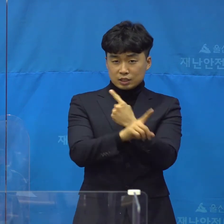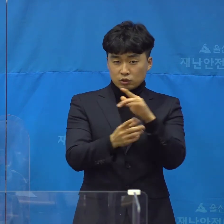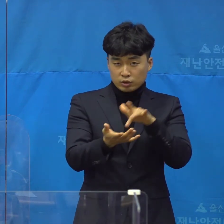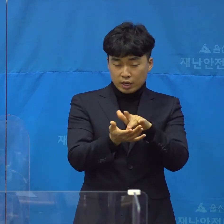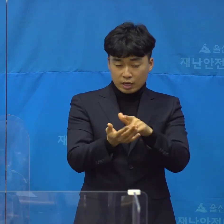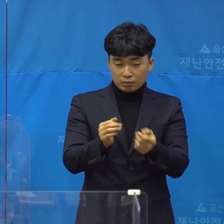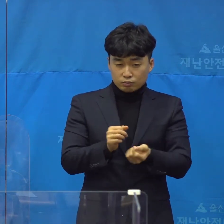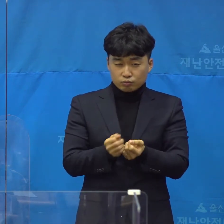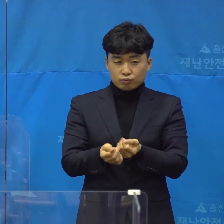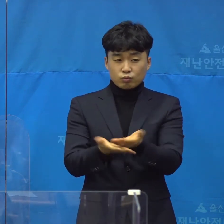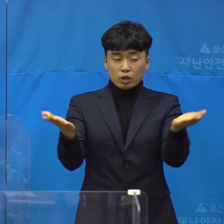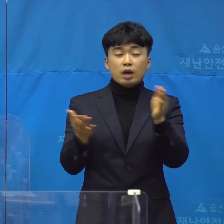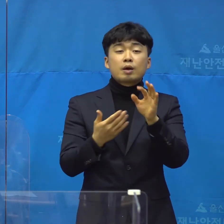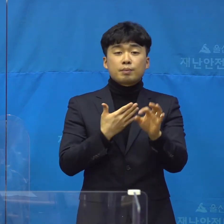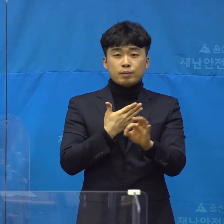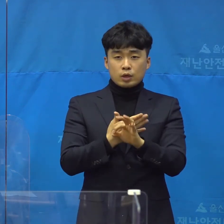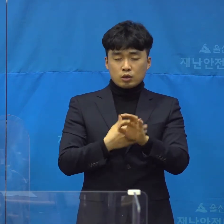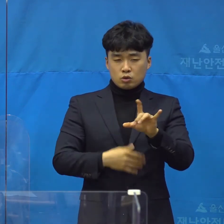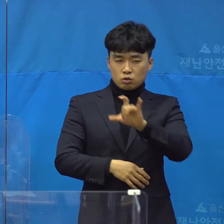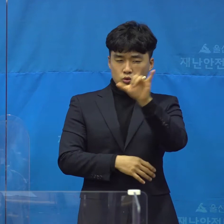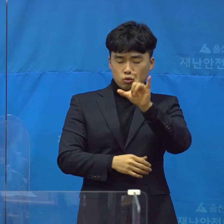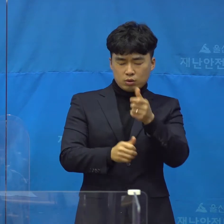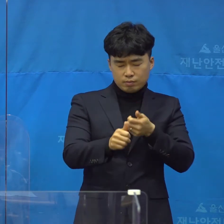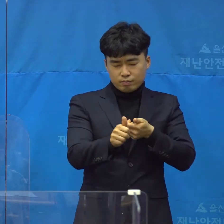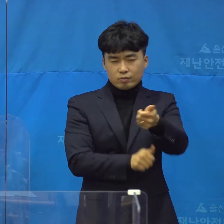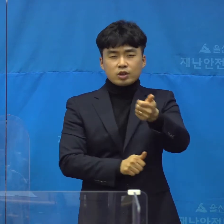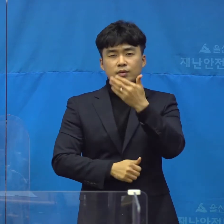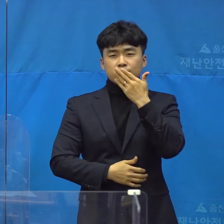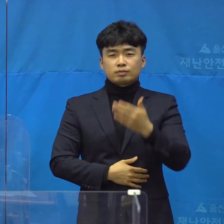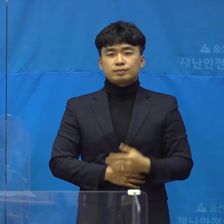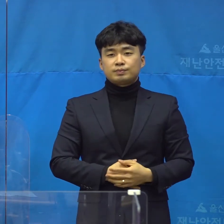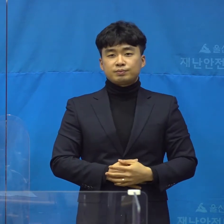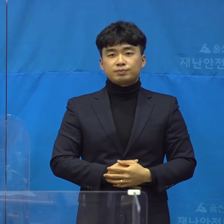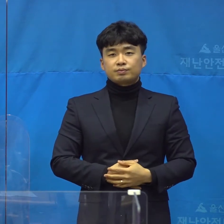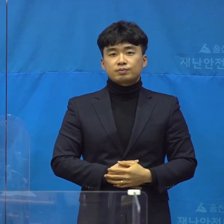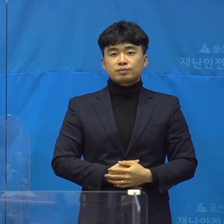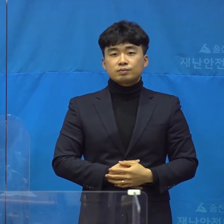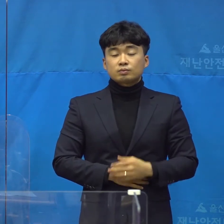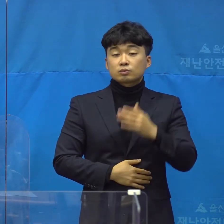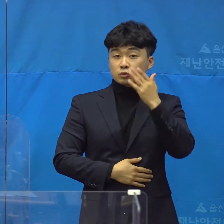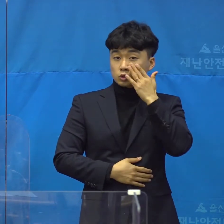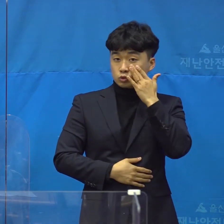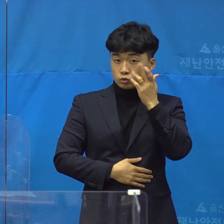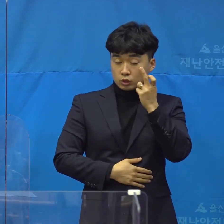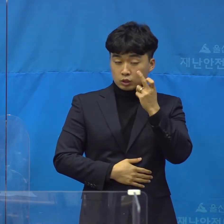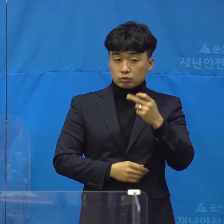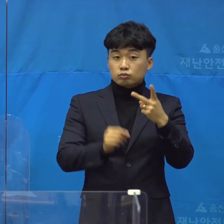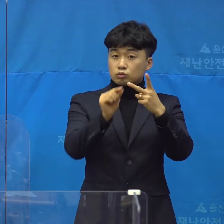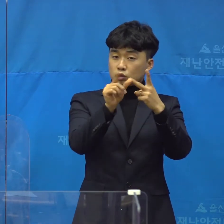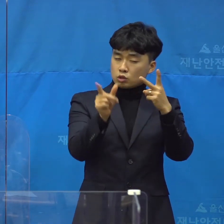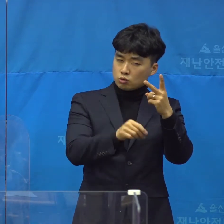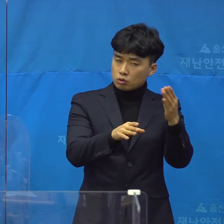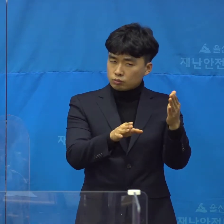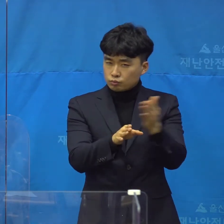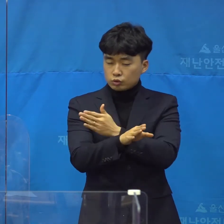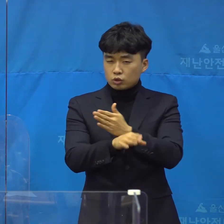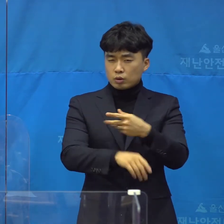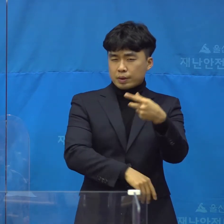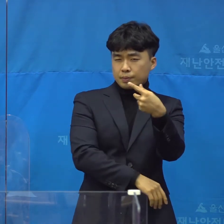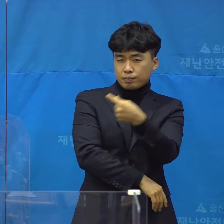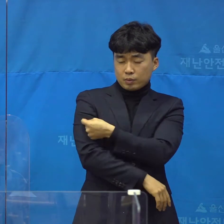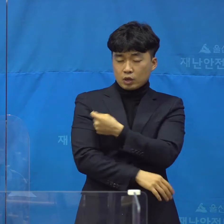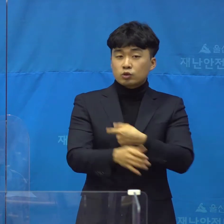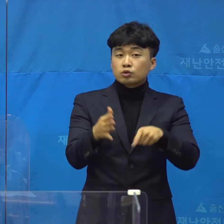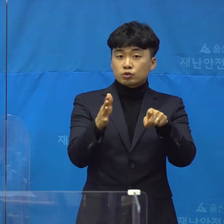공급되면 코로나19와의 전쟁은 반드시 승리할 것입니다. 우리 시는 이르면 다음 달부터 시행될 백신 접종을